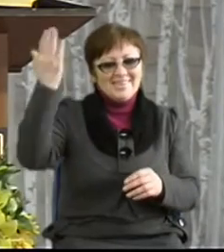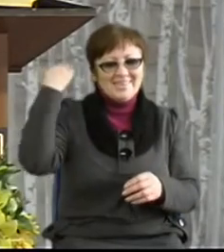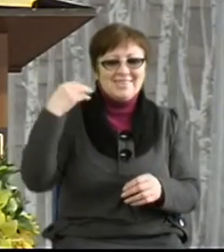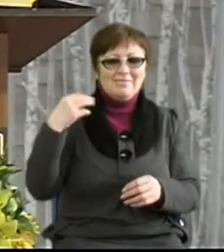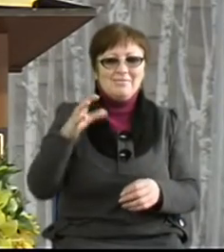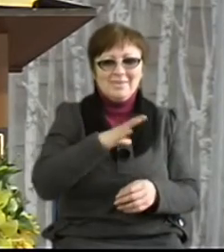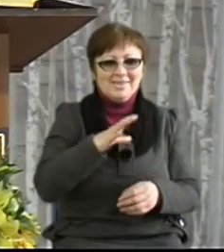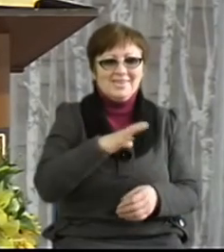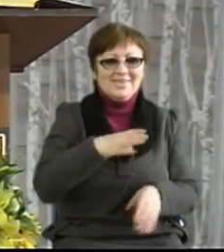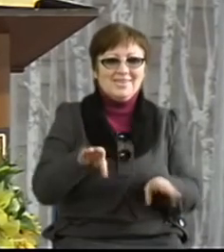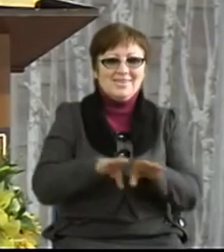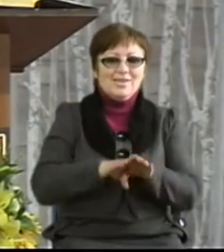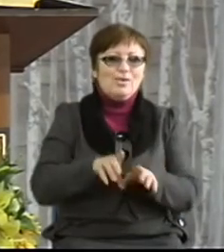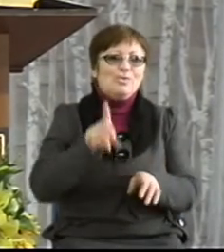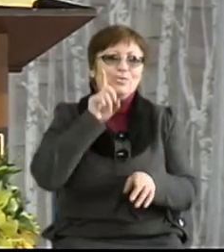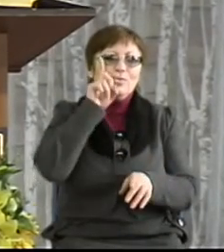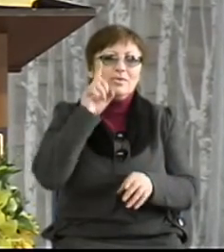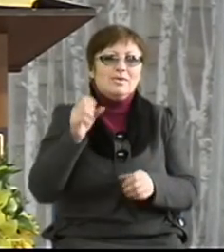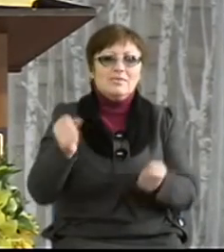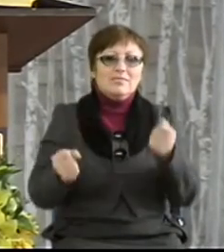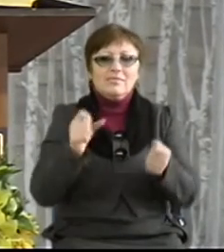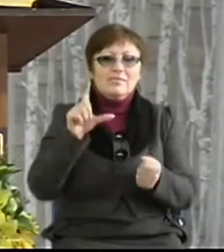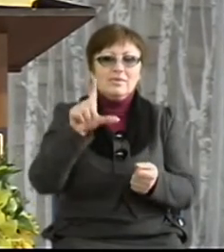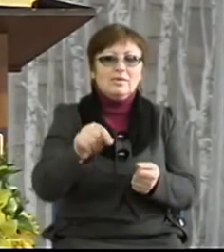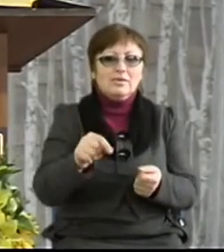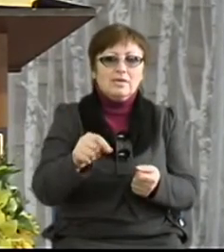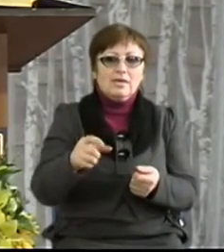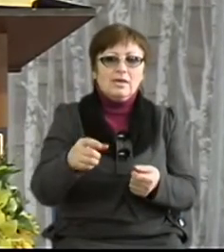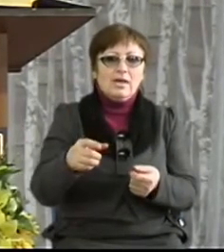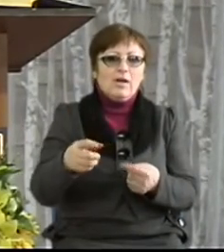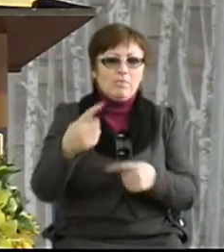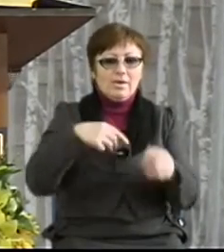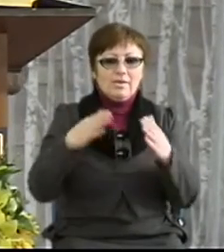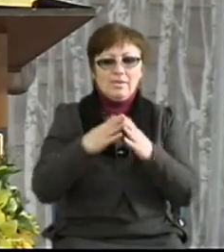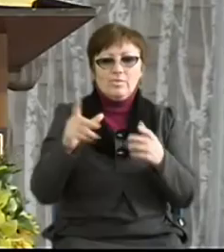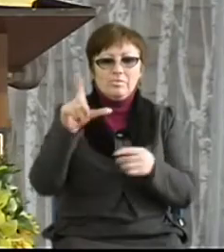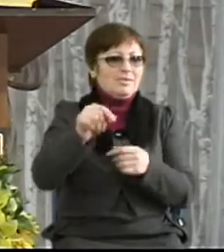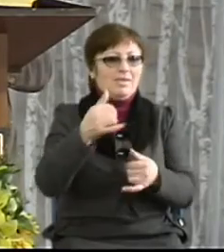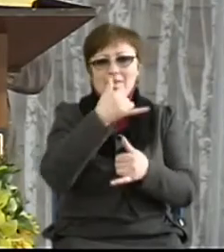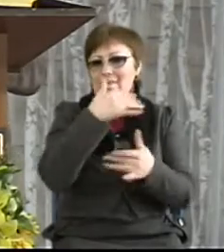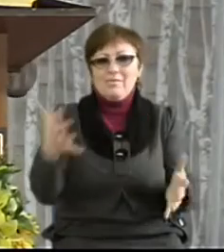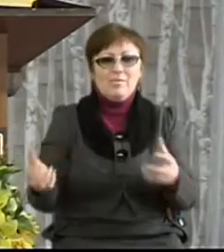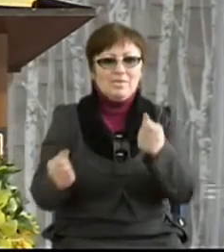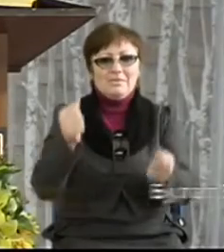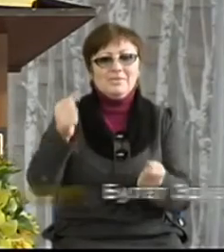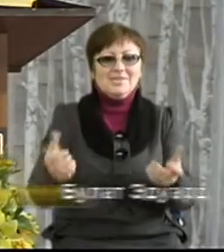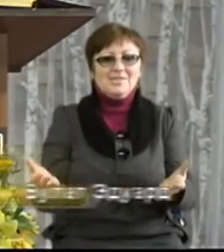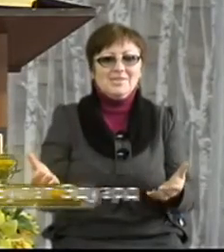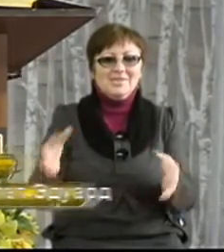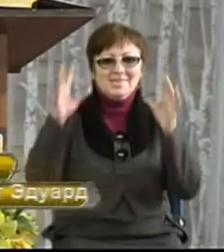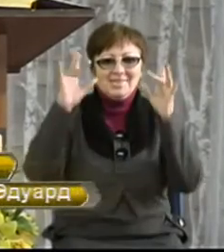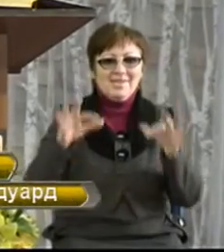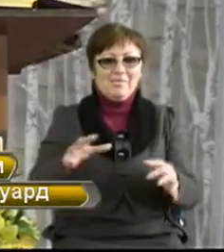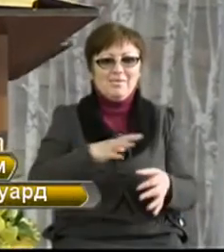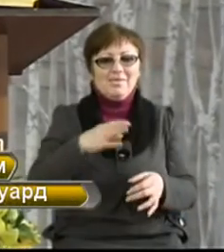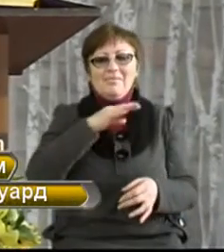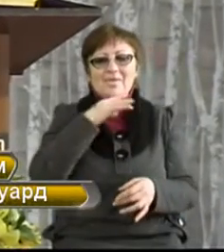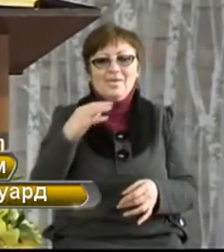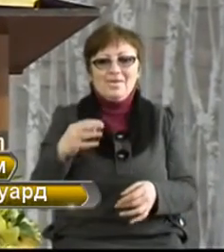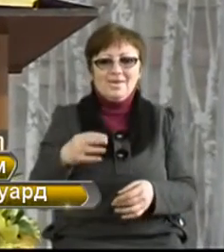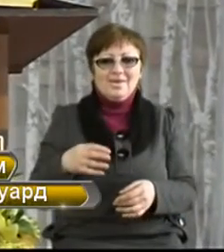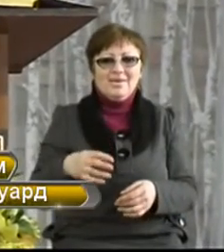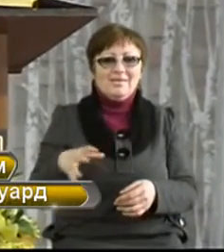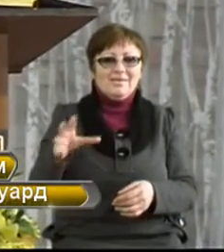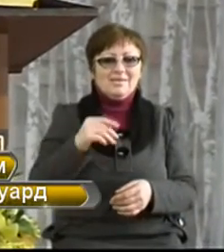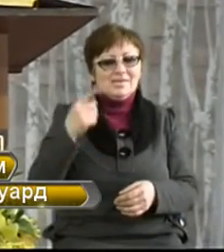назад, да, что утром выехал, а вечером заехать домой не смог. Вот, и мы все прекрасно знаем,